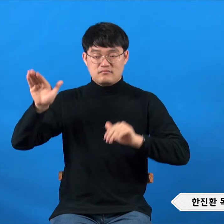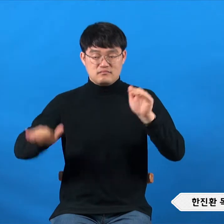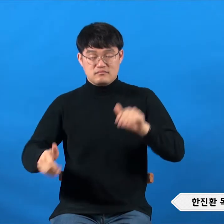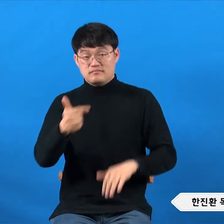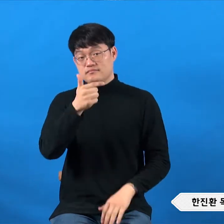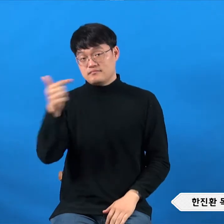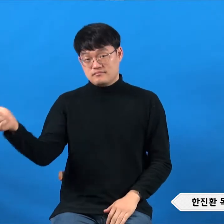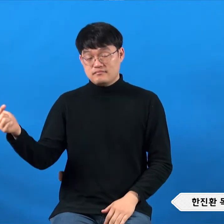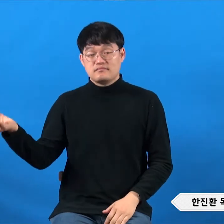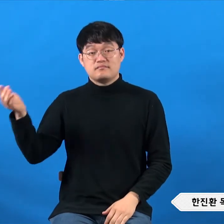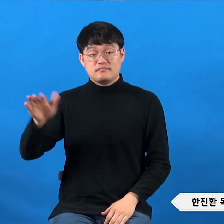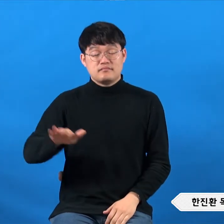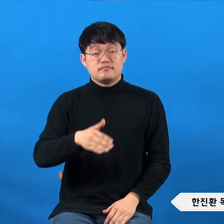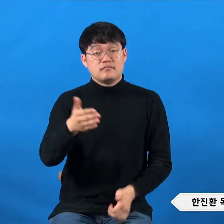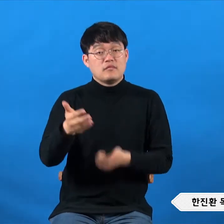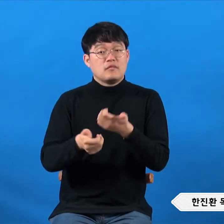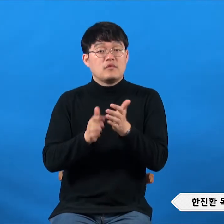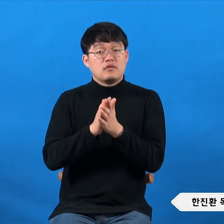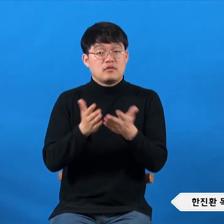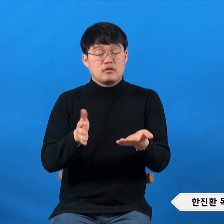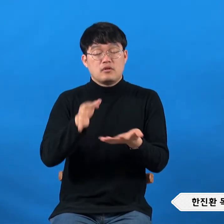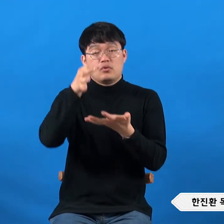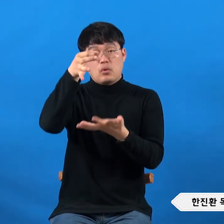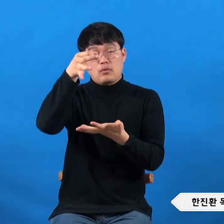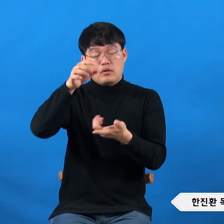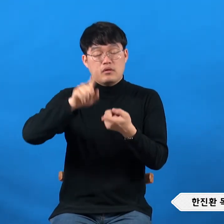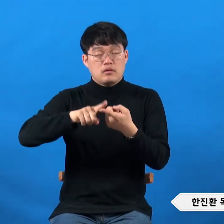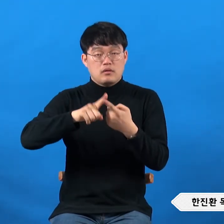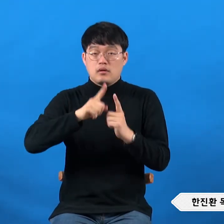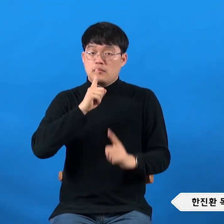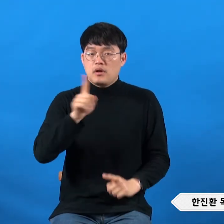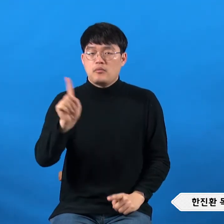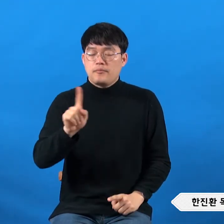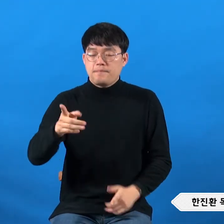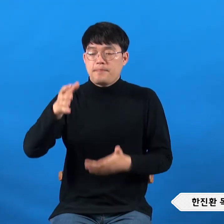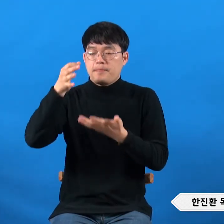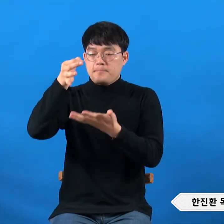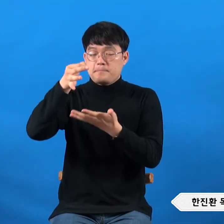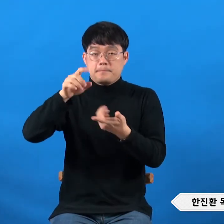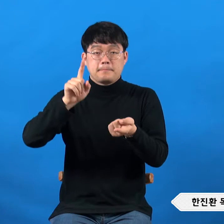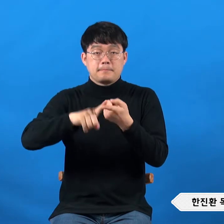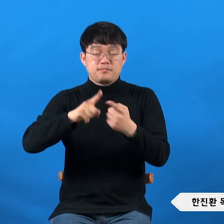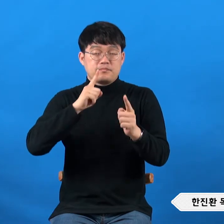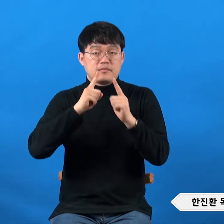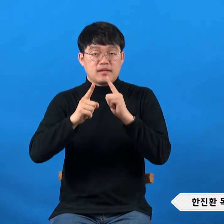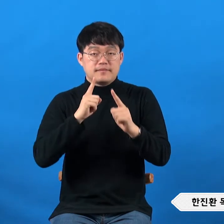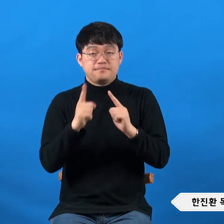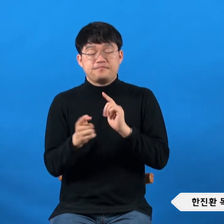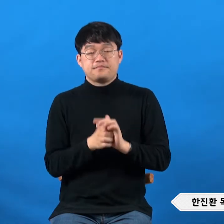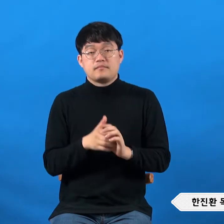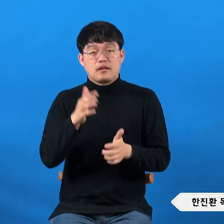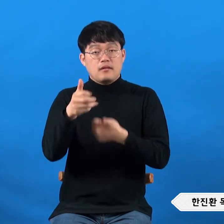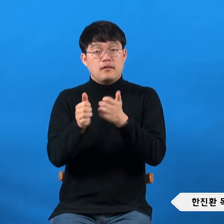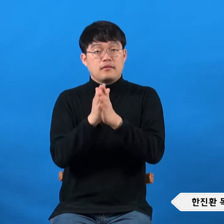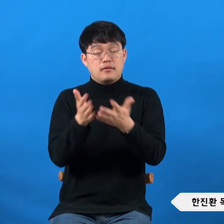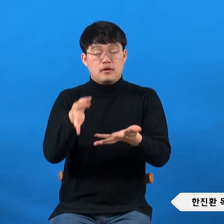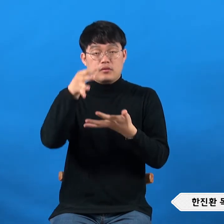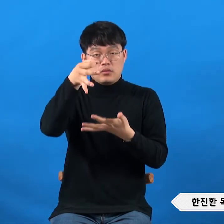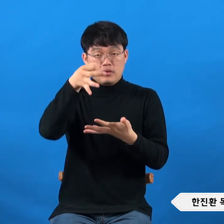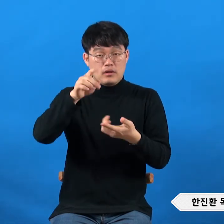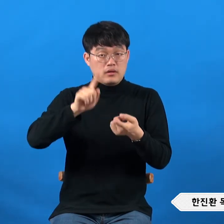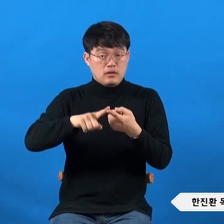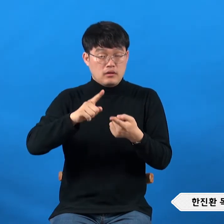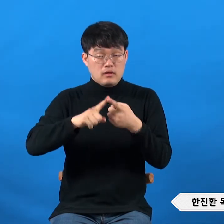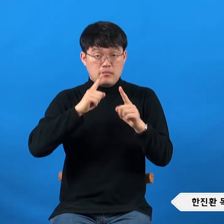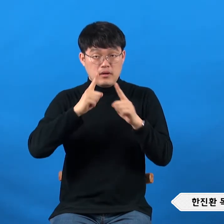그런데 성경은 돈에 대해서 뭐라고 말할까요? 오늘 읽은 본문은 돈에 대한 말씀입니다. 성경에